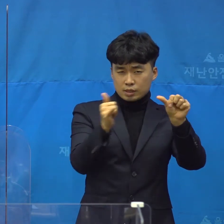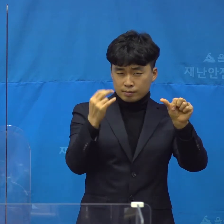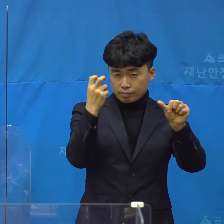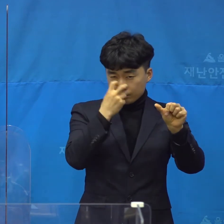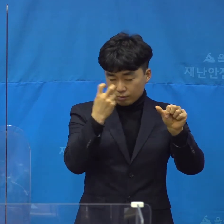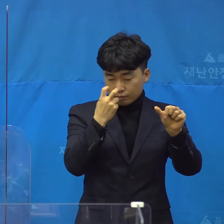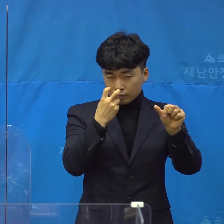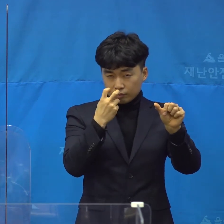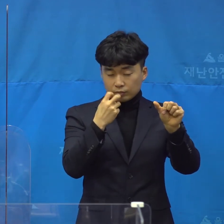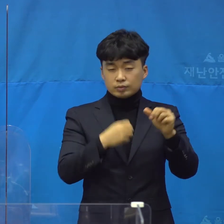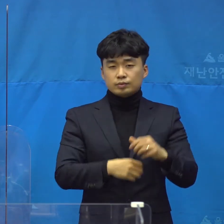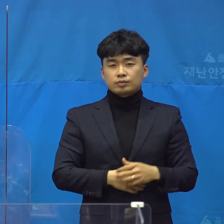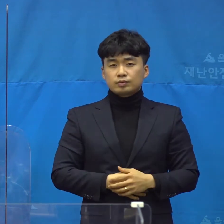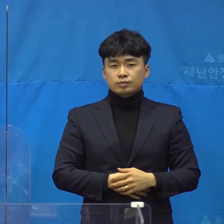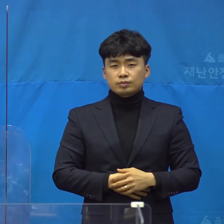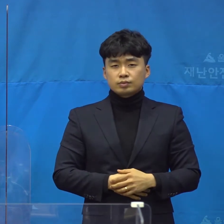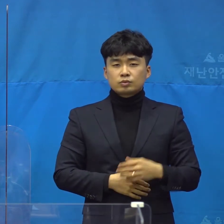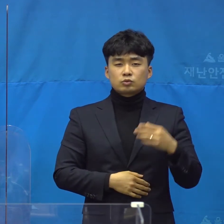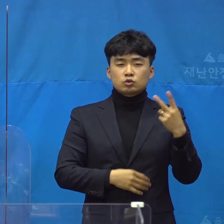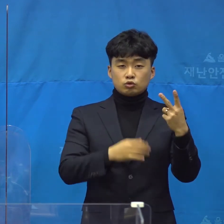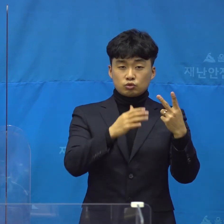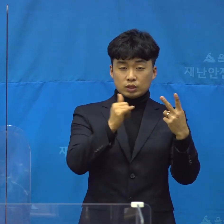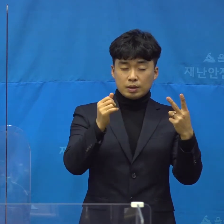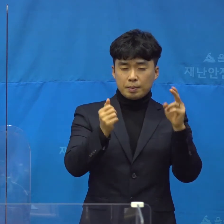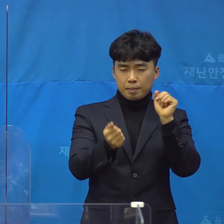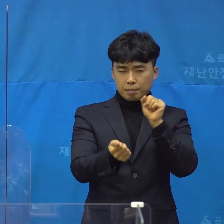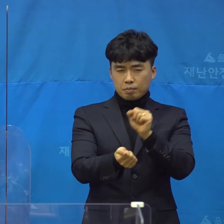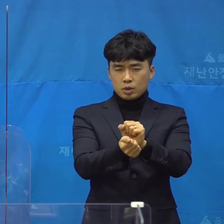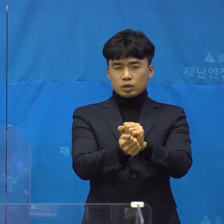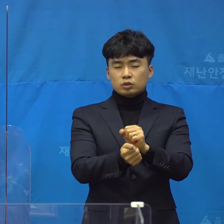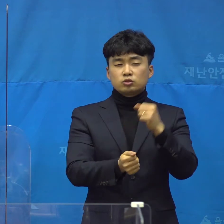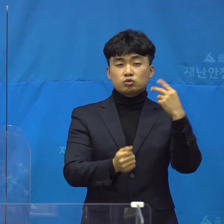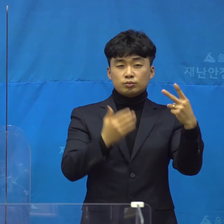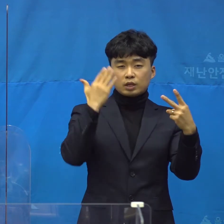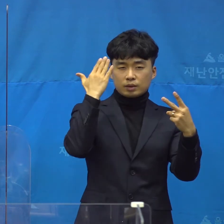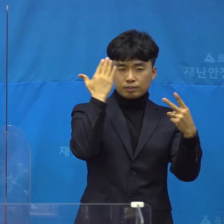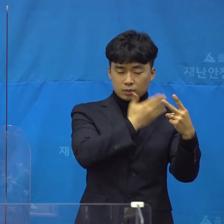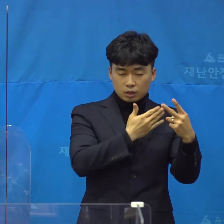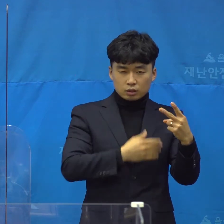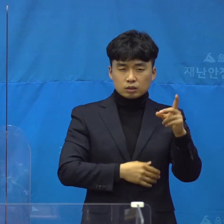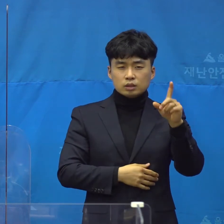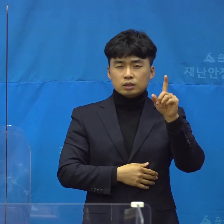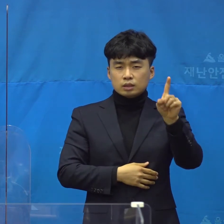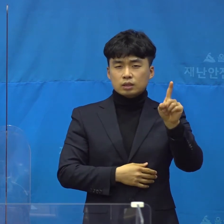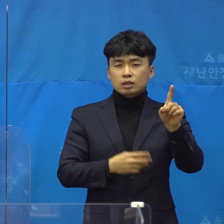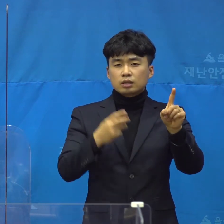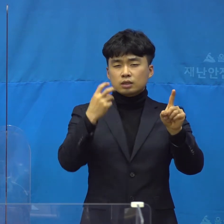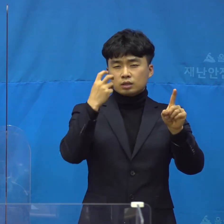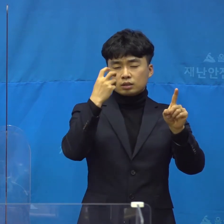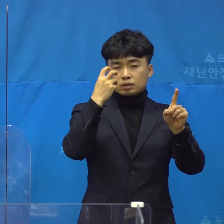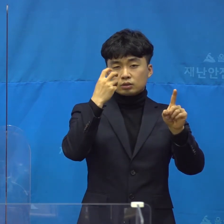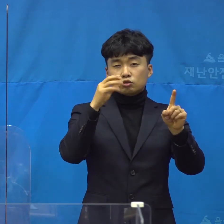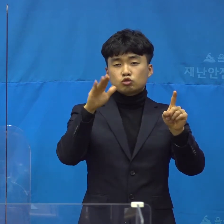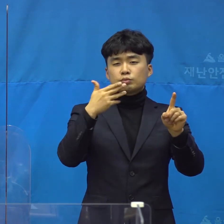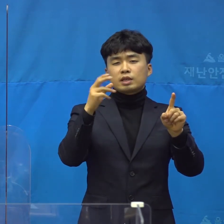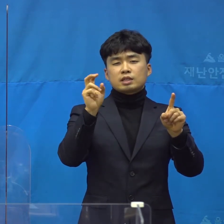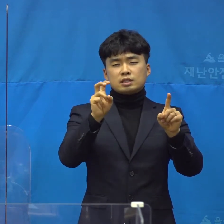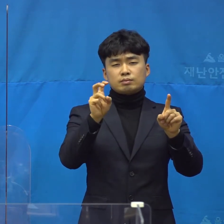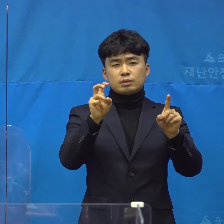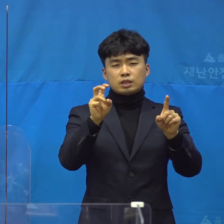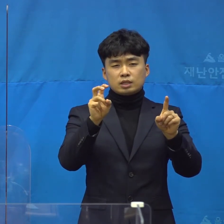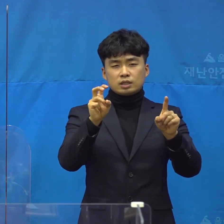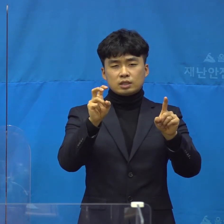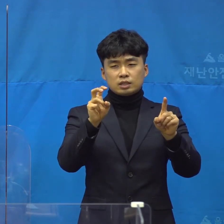검사를 했고 그중 2명이 양성, 2명은 음성, 1명은 920번의